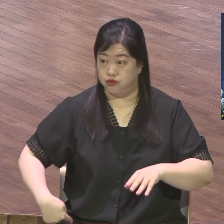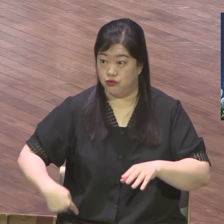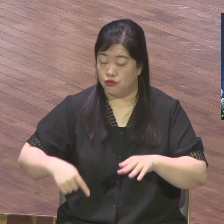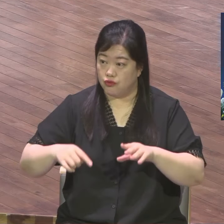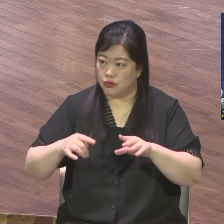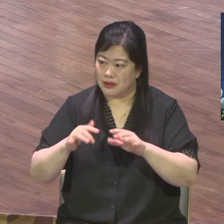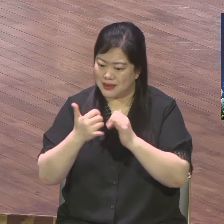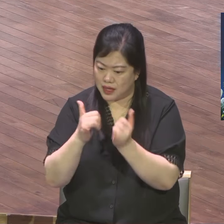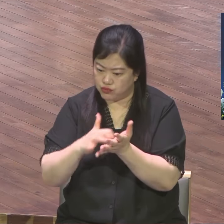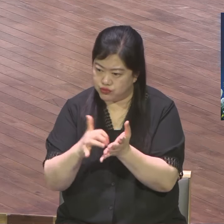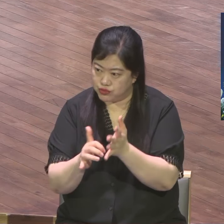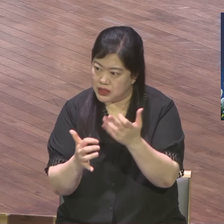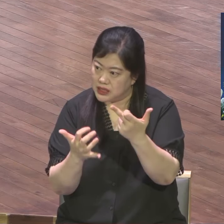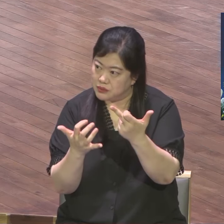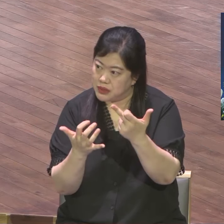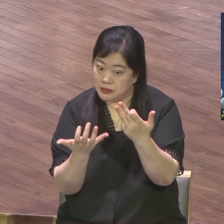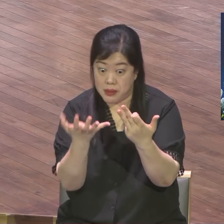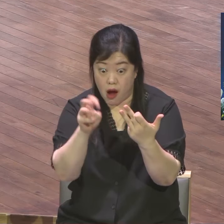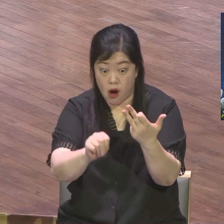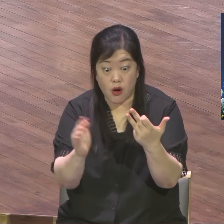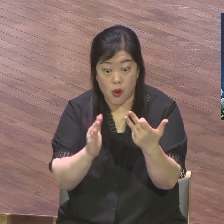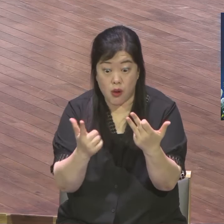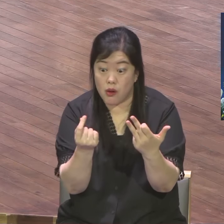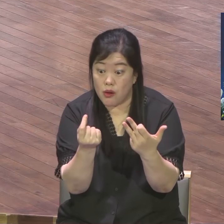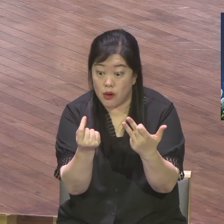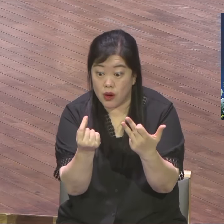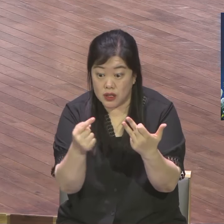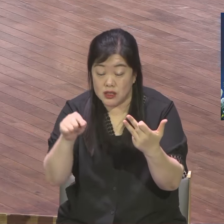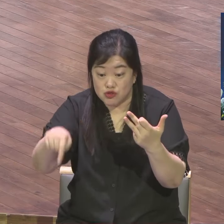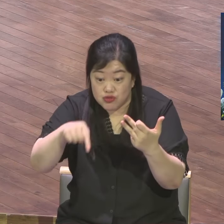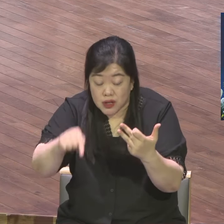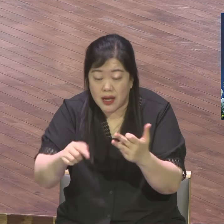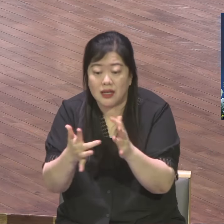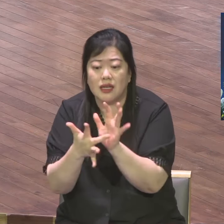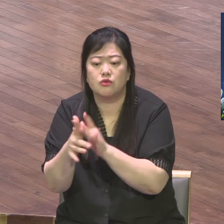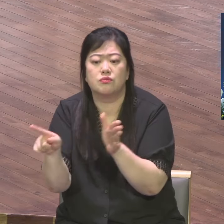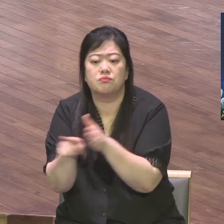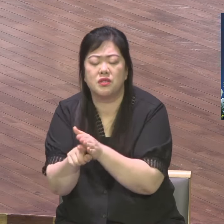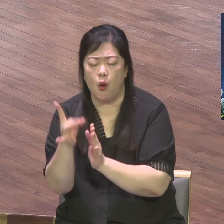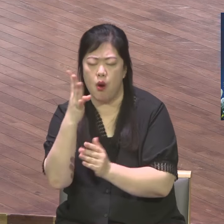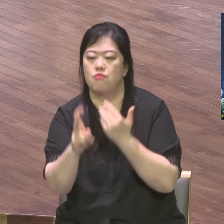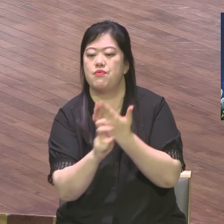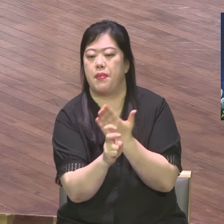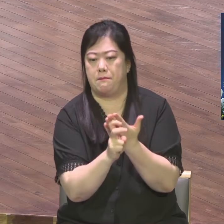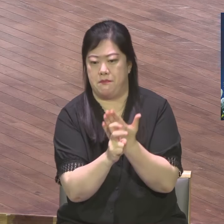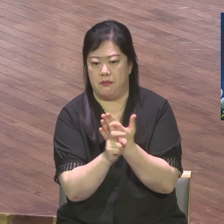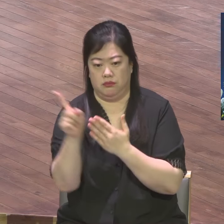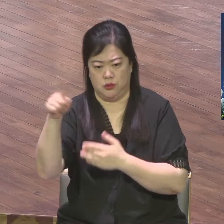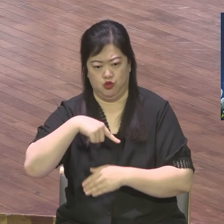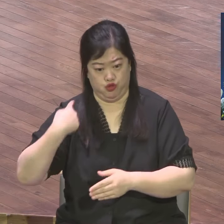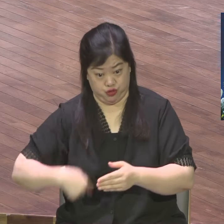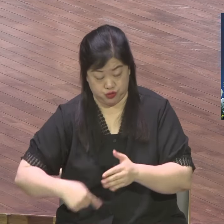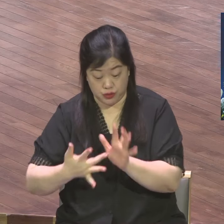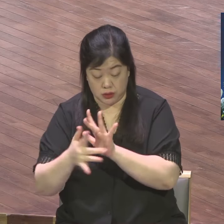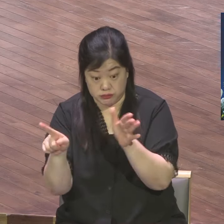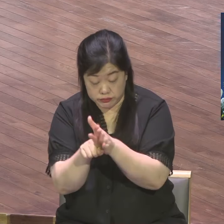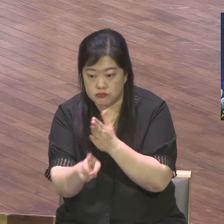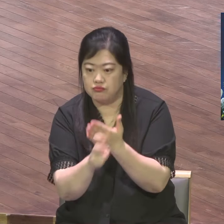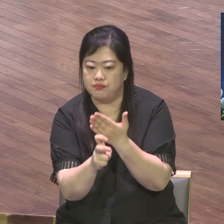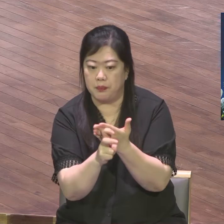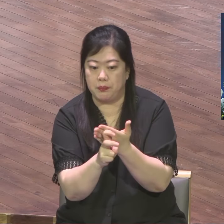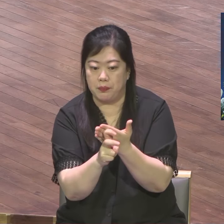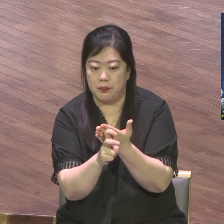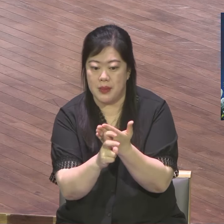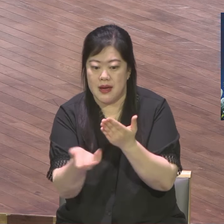가지고 목숨 걸고 예배드리는 사람들이 그렇게 많아요. 참 안타까운